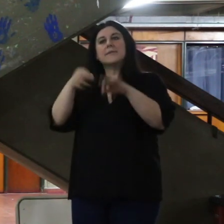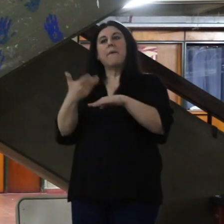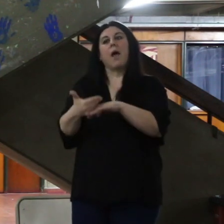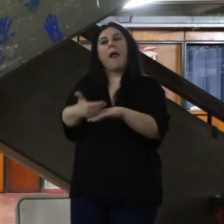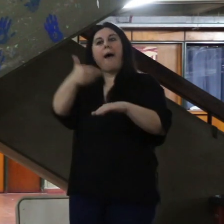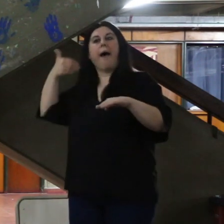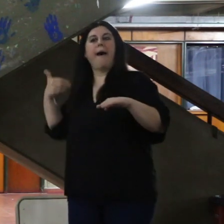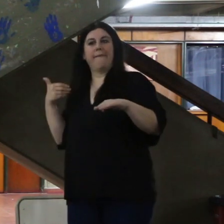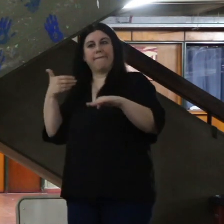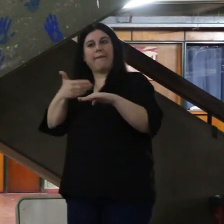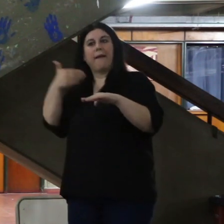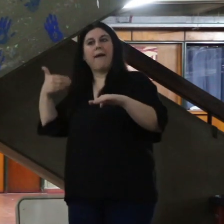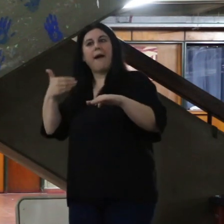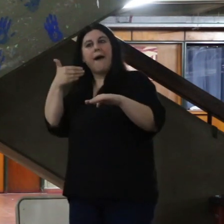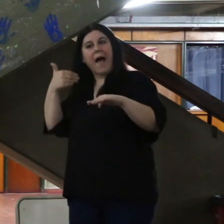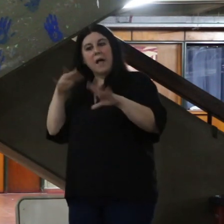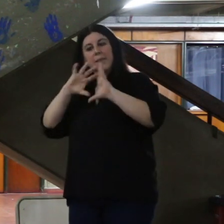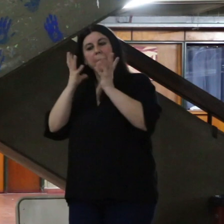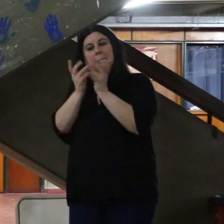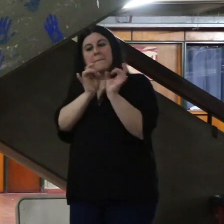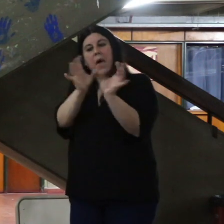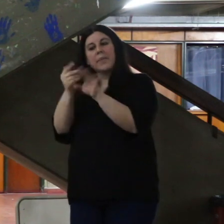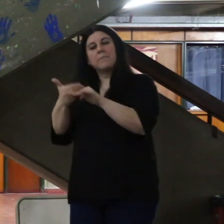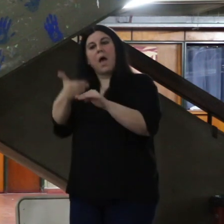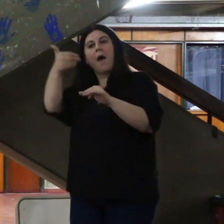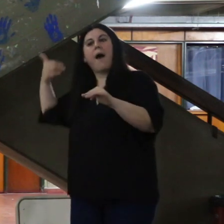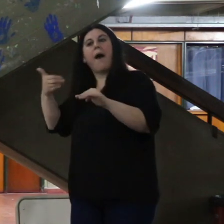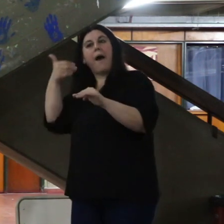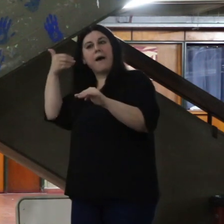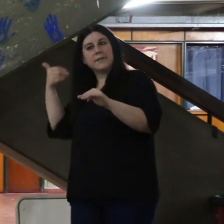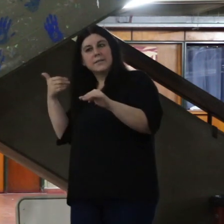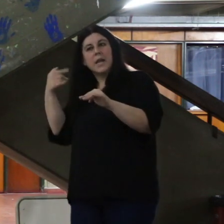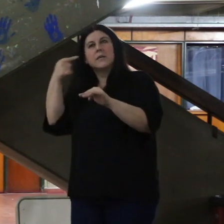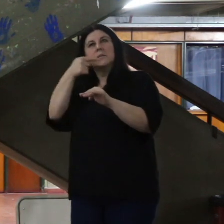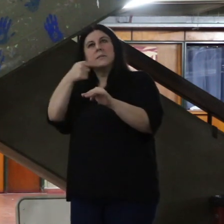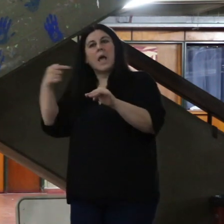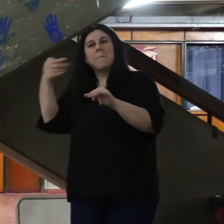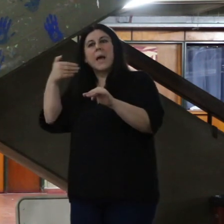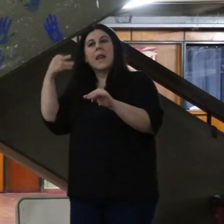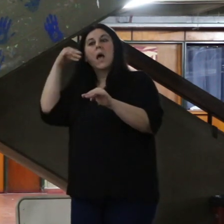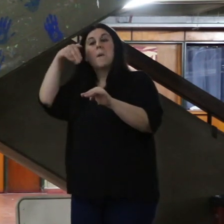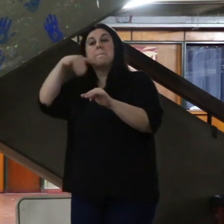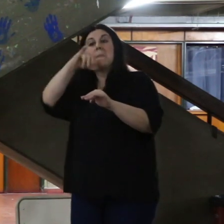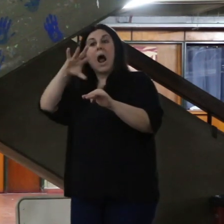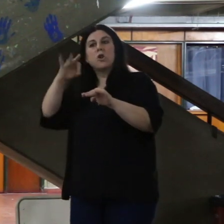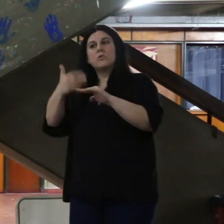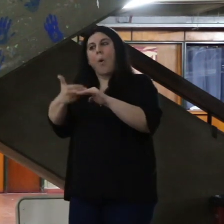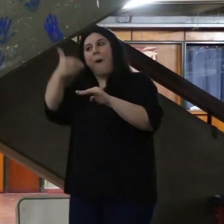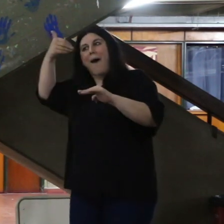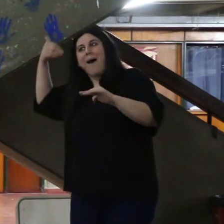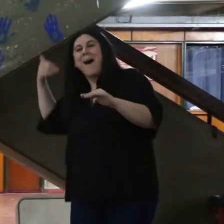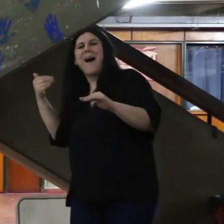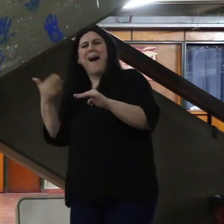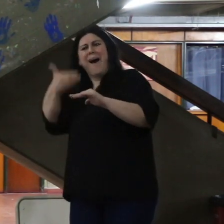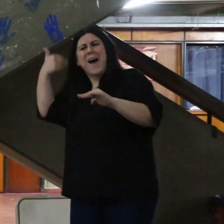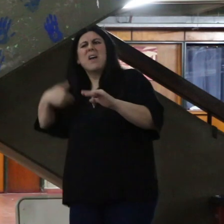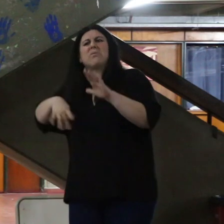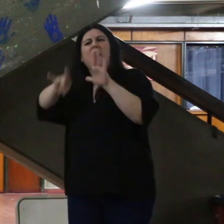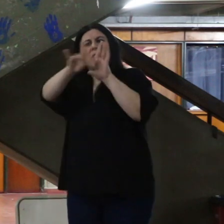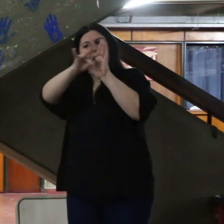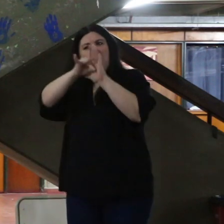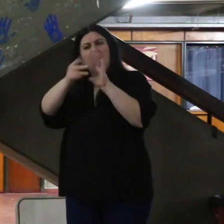la previa a la pandemia, esas primeras semanas de marzo, antes del decreto,